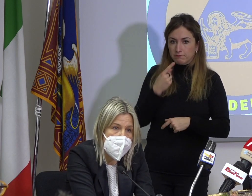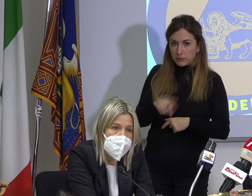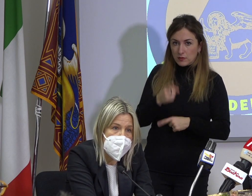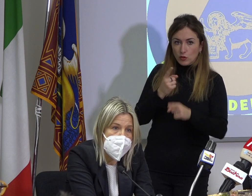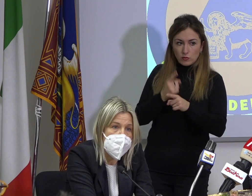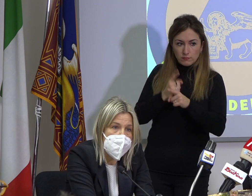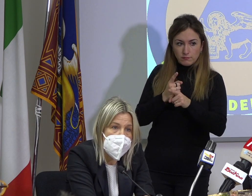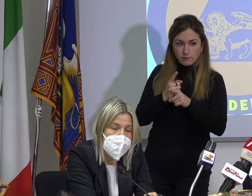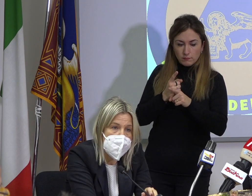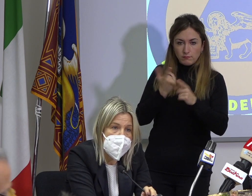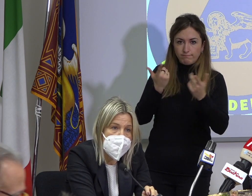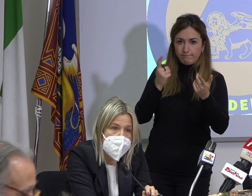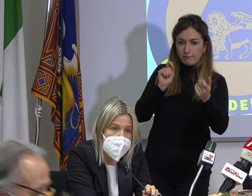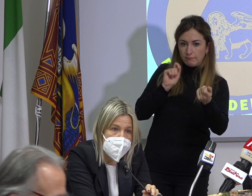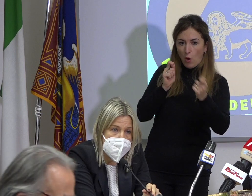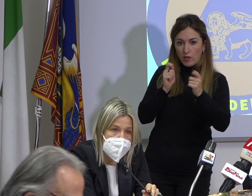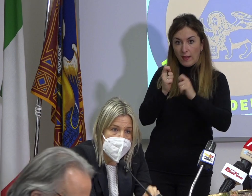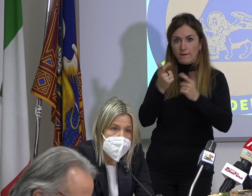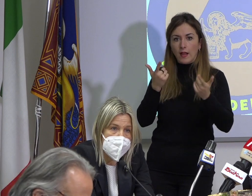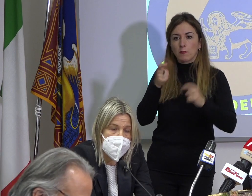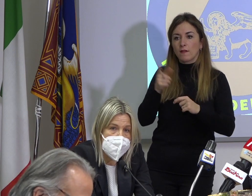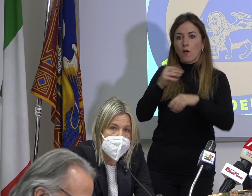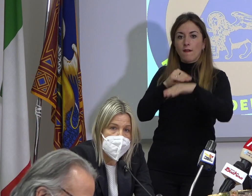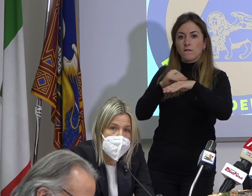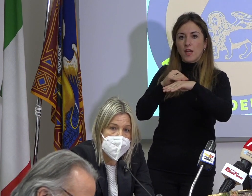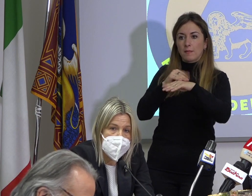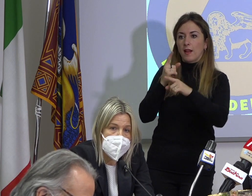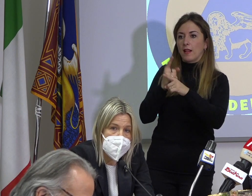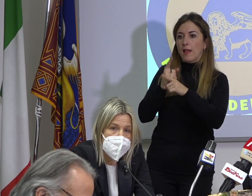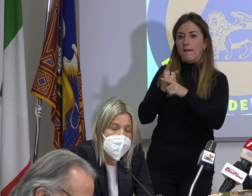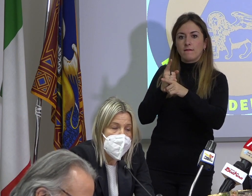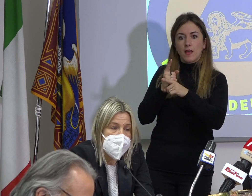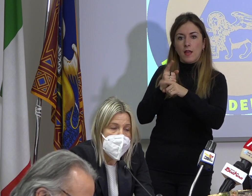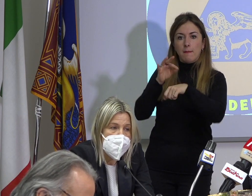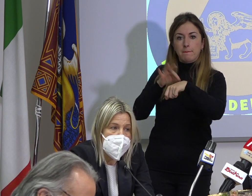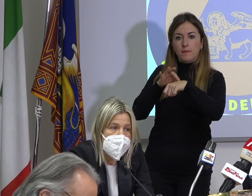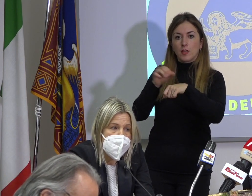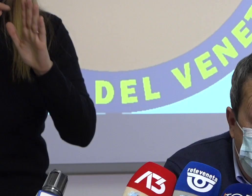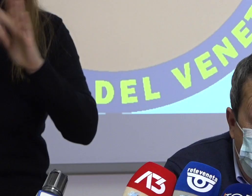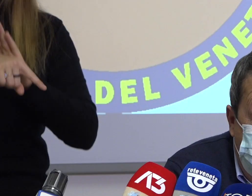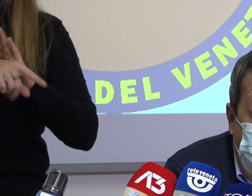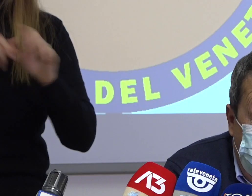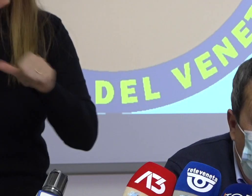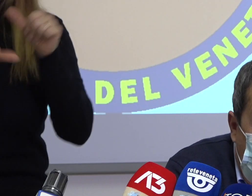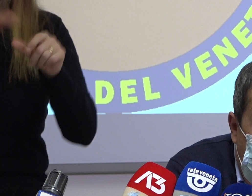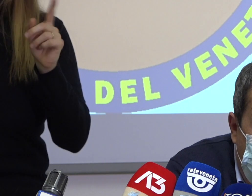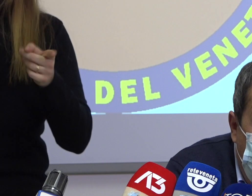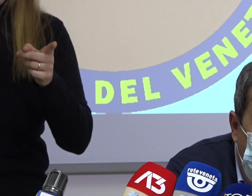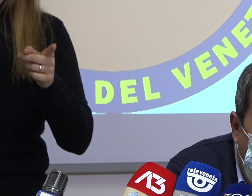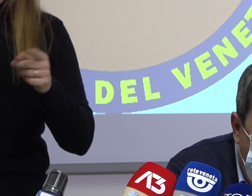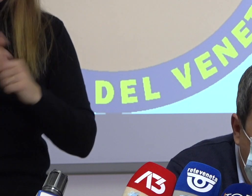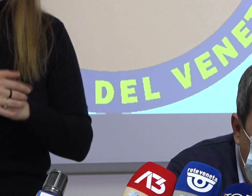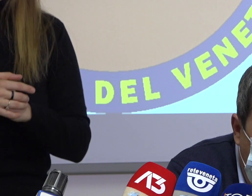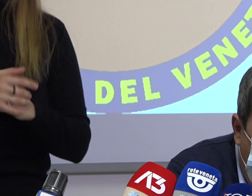ospedali e il personale sempre più fiaccato psicologicamente e fisicamente. La percentuale